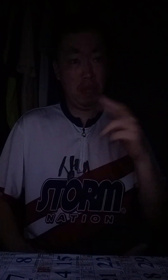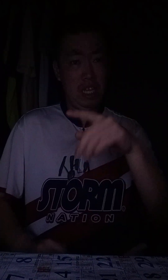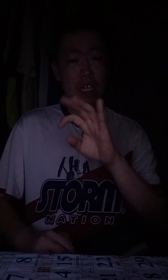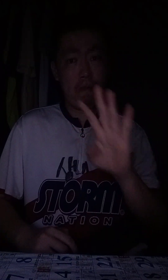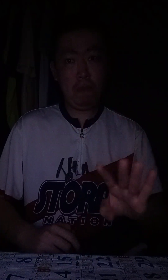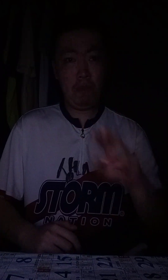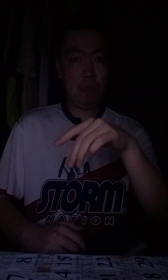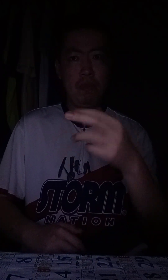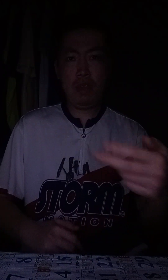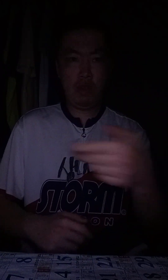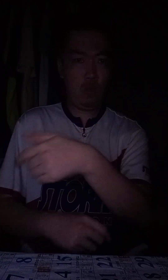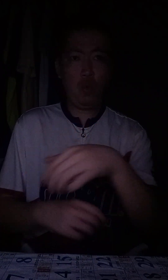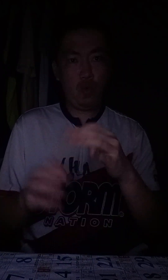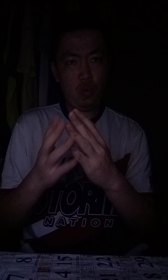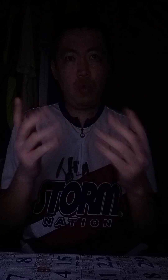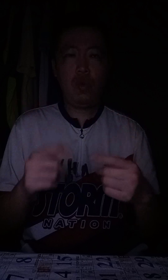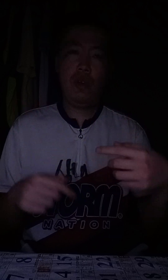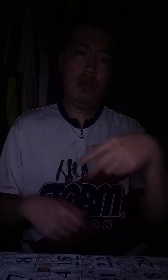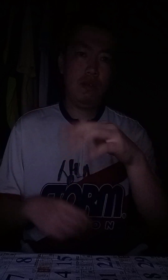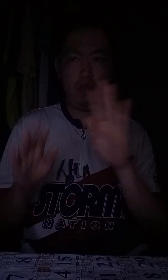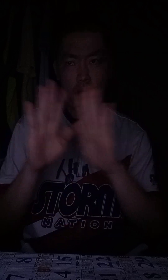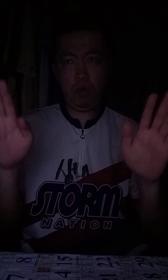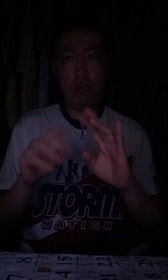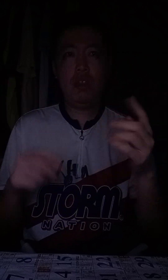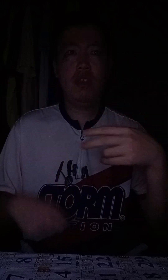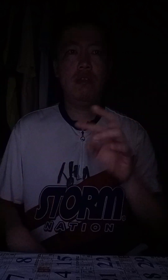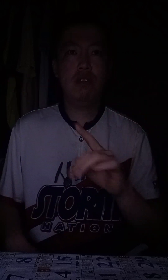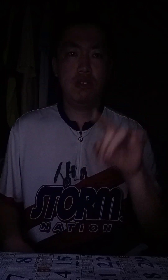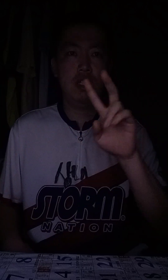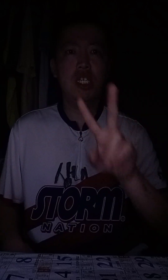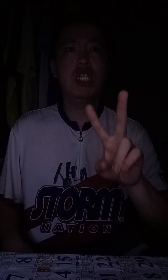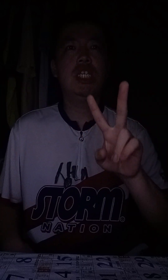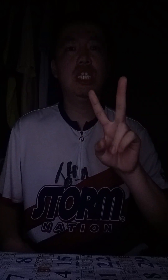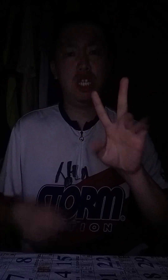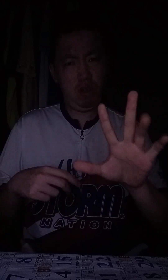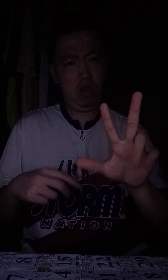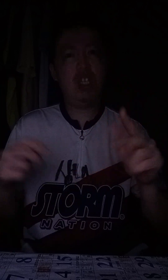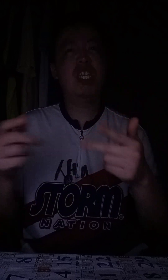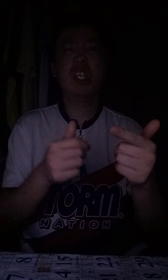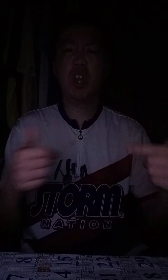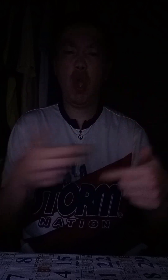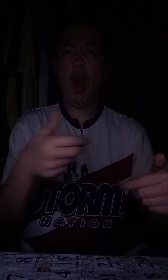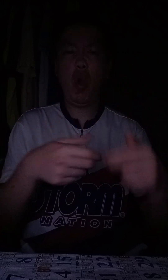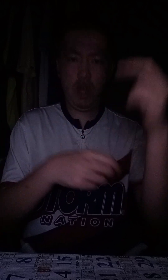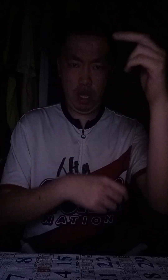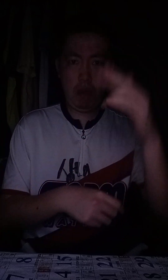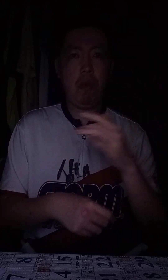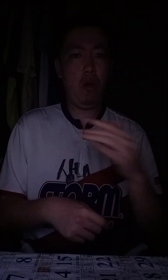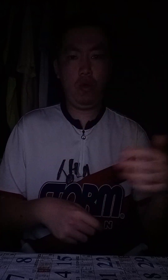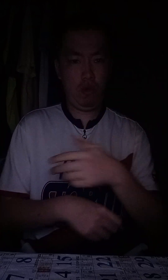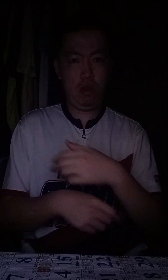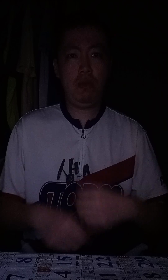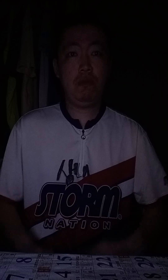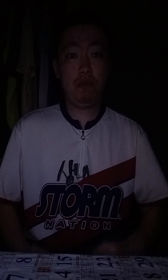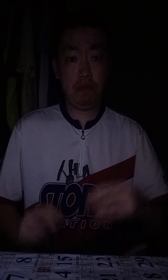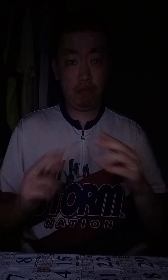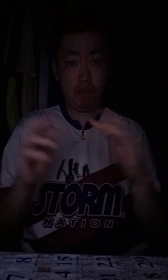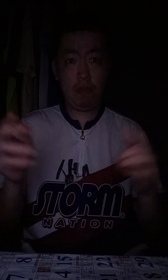2014년 녹색도시체험센터가 문을 열면서 운행을 시작했던 23인승 전기버스입니다. 당시 강릉시가